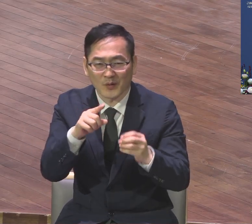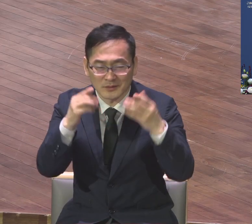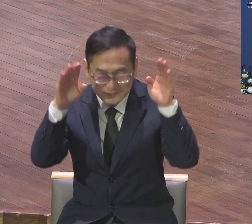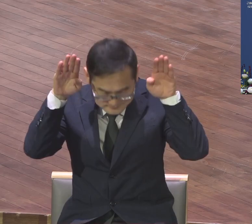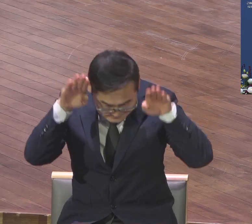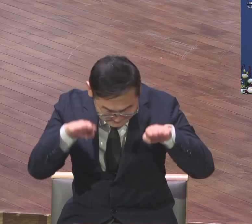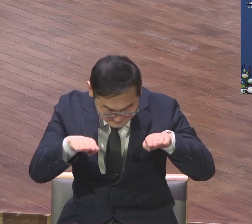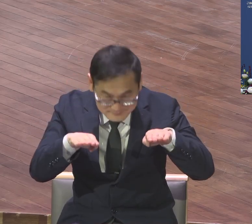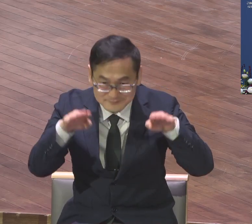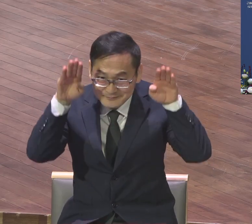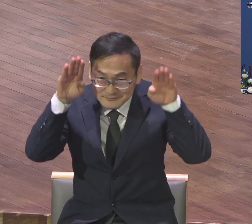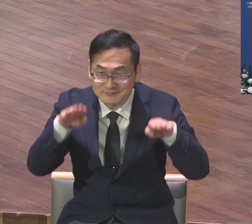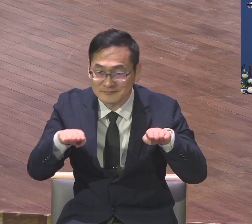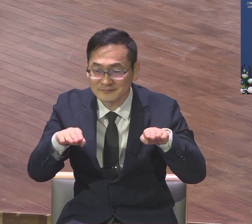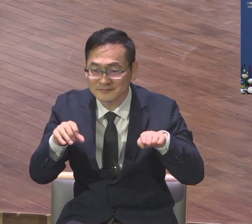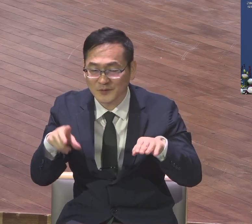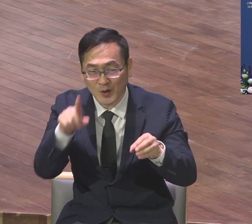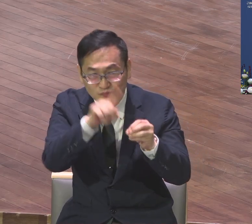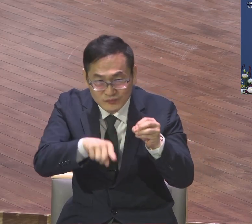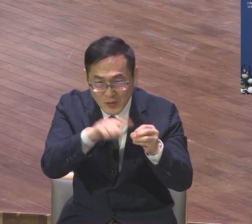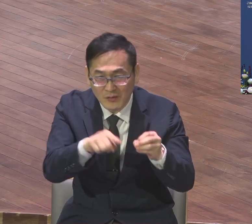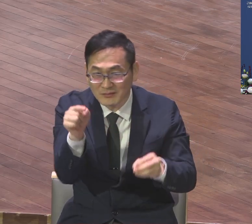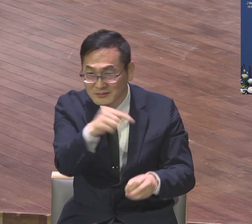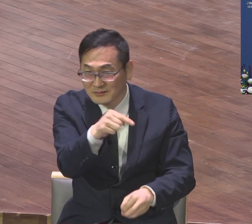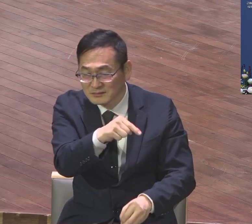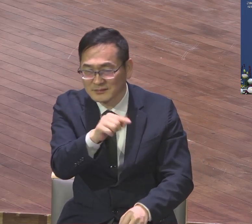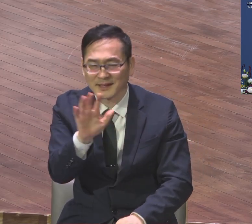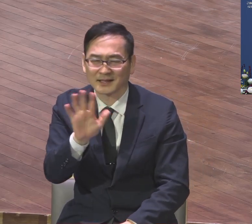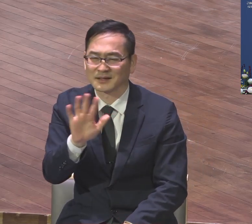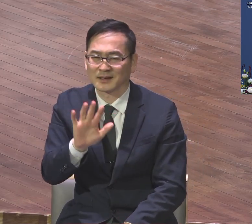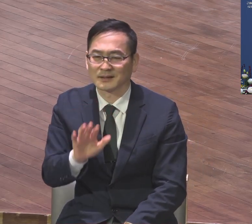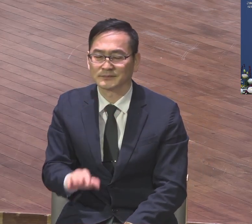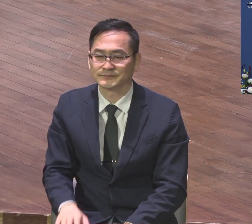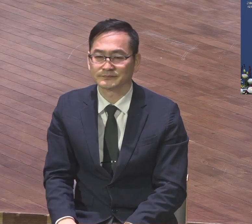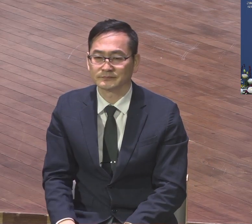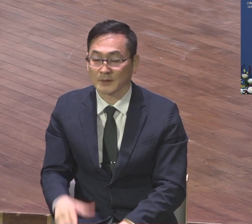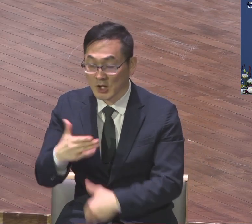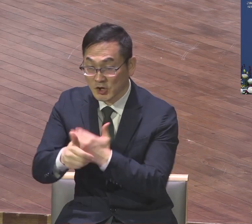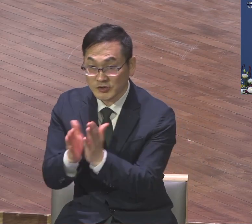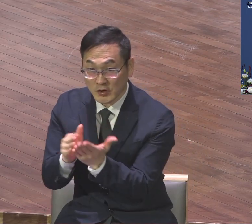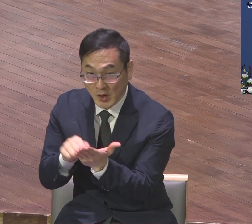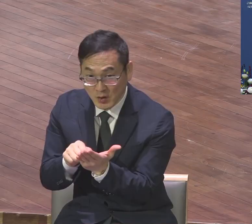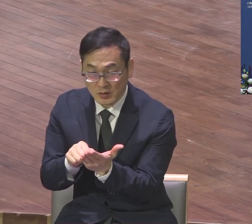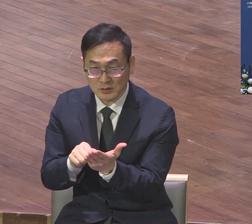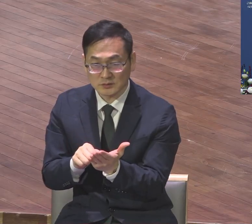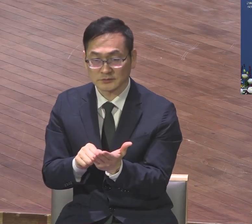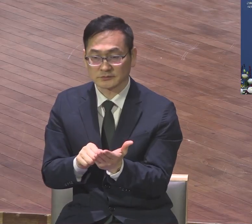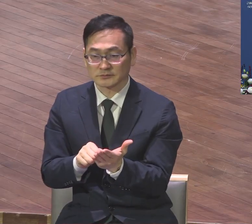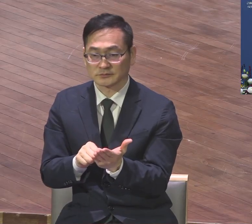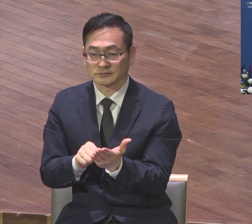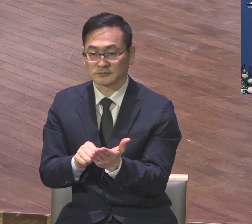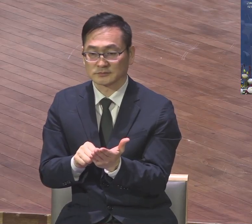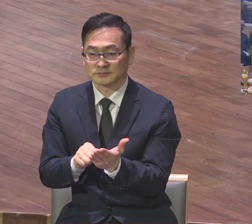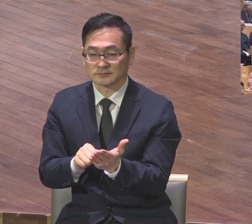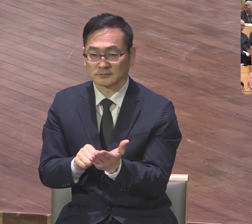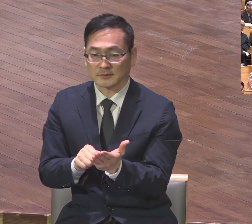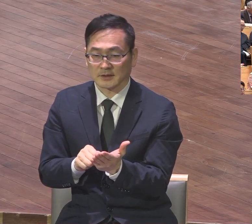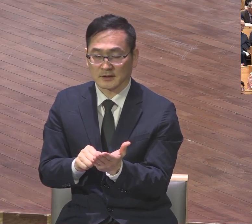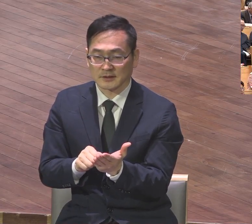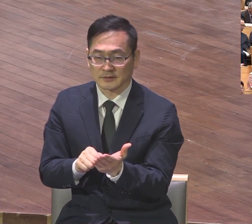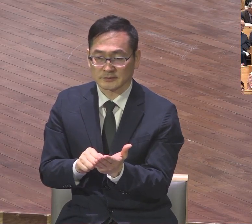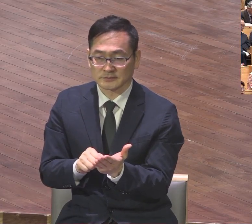오직 예수 그리스도, 내가 곧 길이요 진리요 생명이니 나로 말미암지 않고는 아버지의 갈 자가